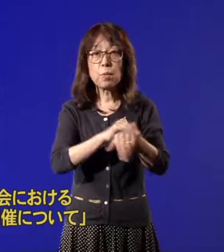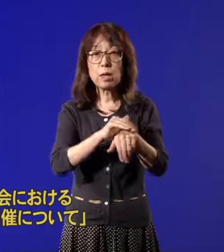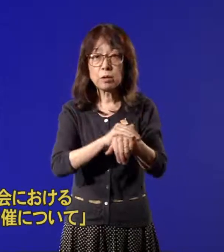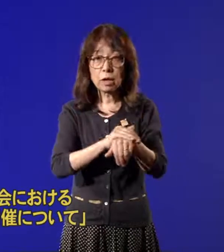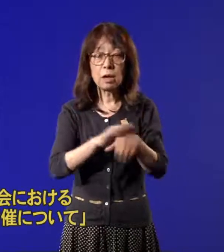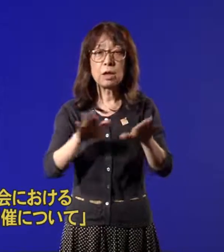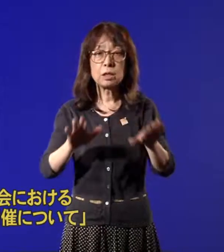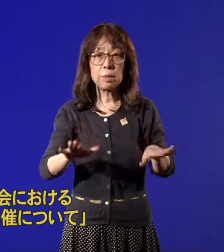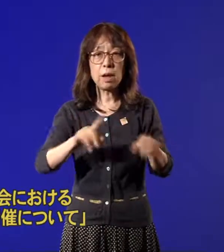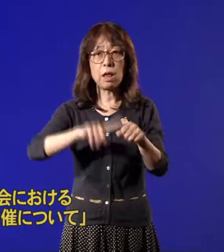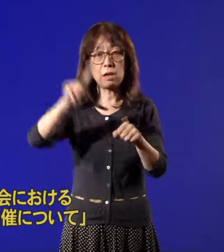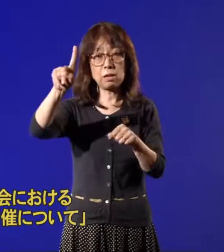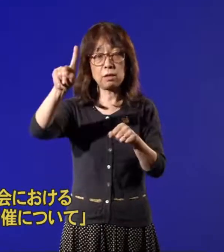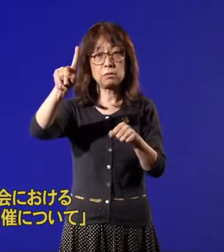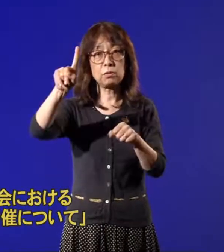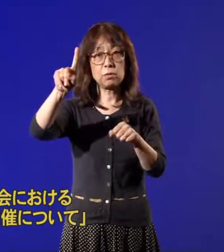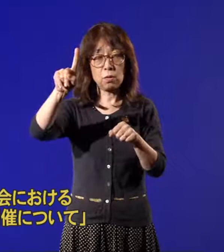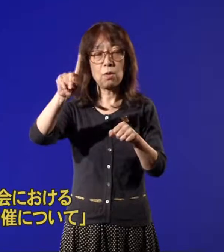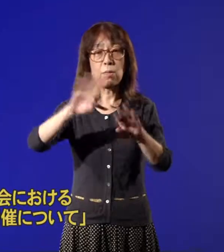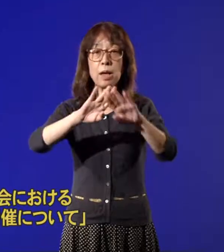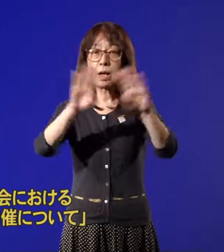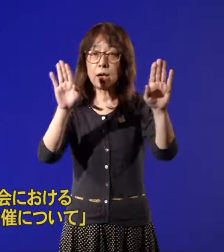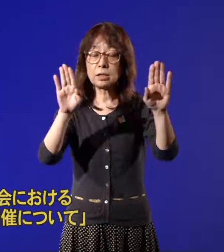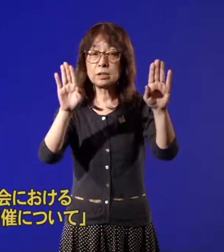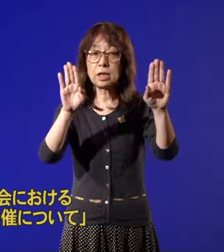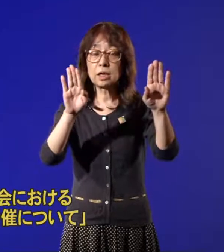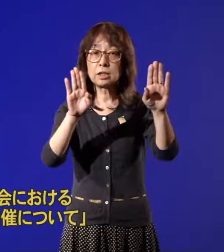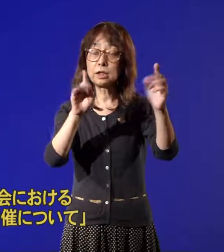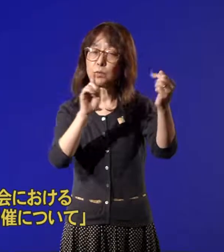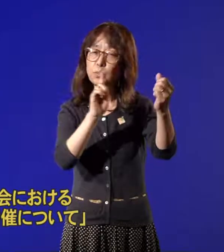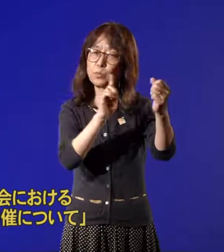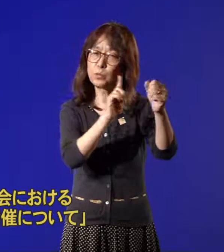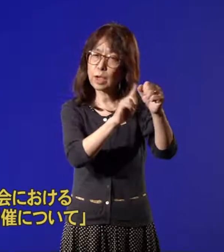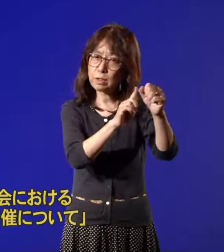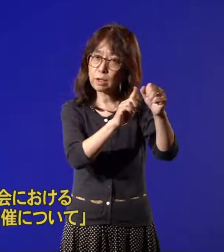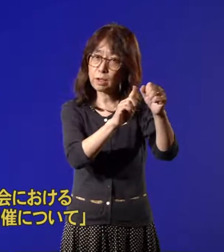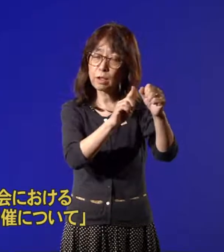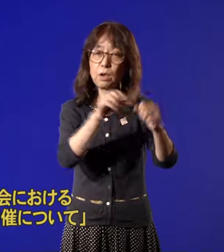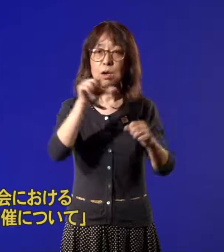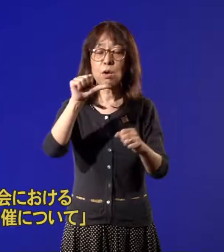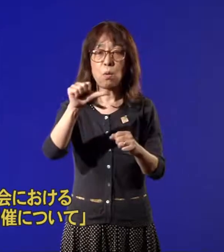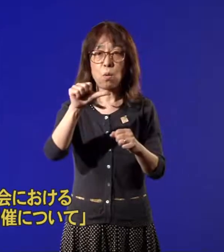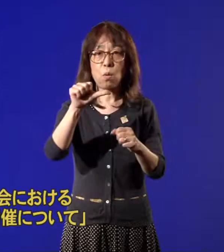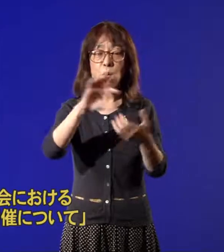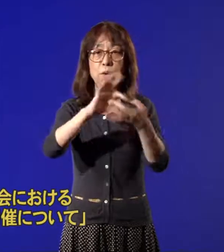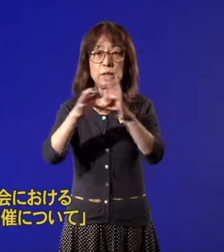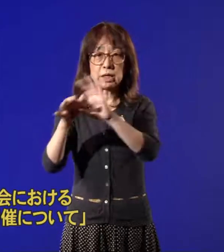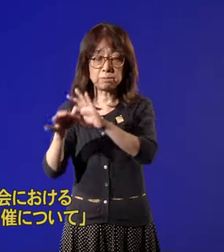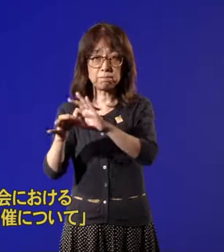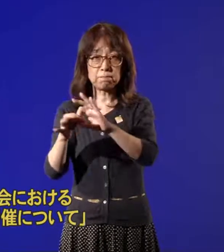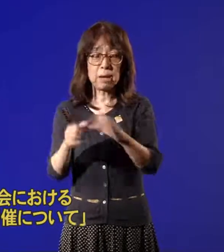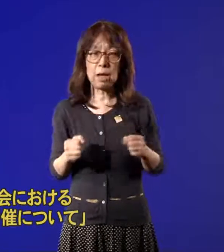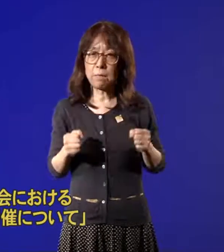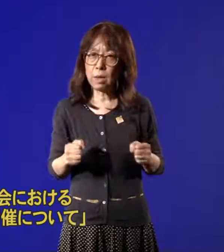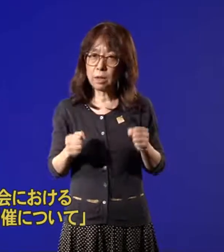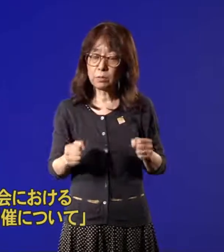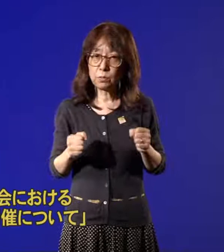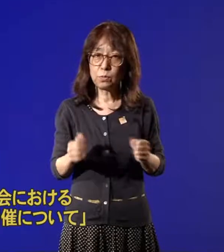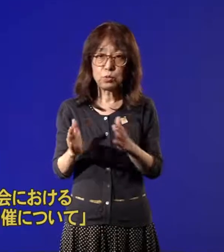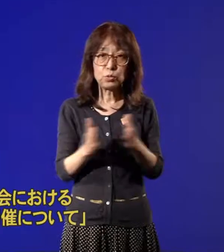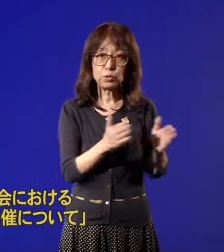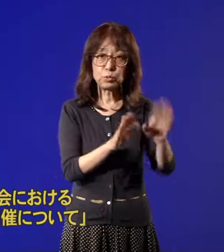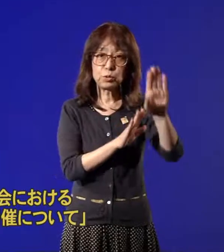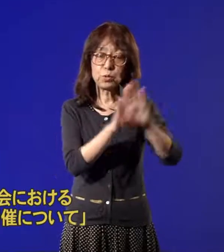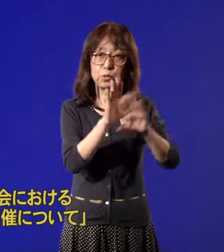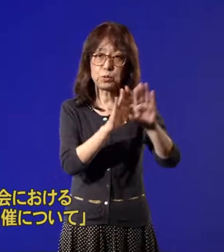在の、まあ、来年 の, その開催に向けて の,、まあ、五輪マラソンそういったことへの準備状況とあ